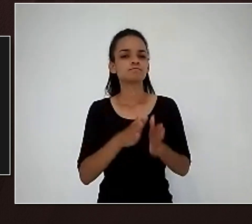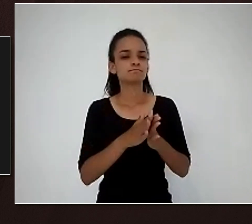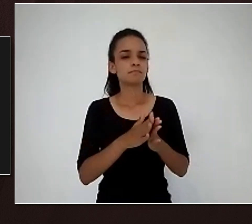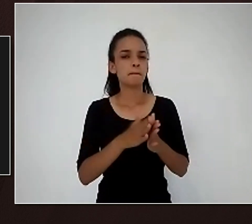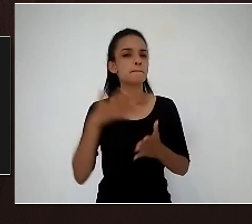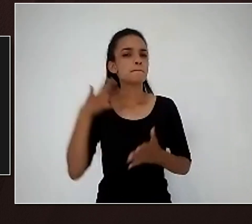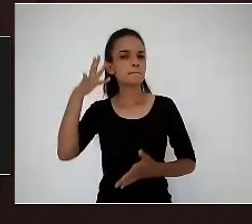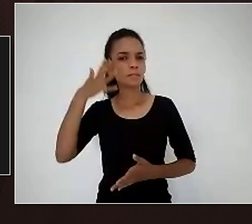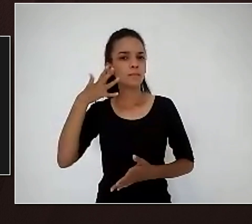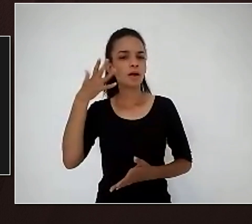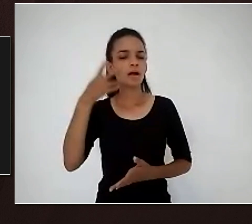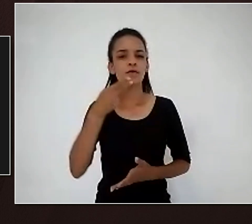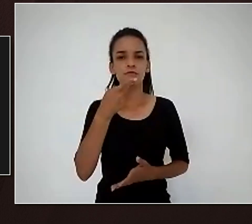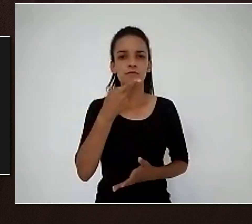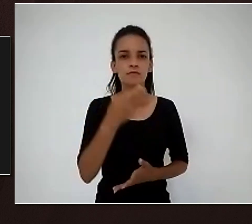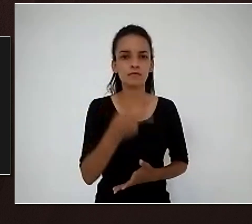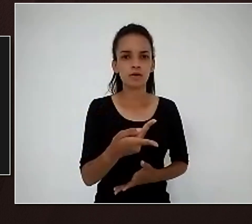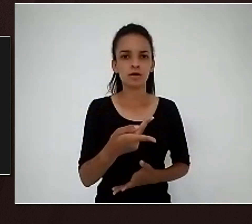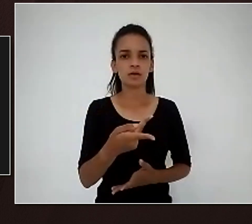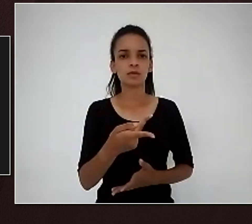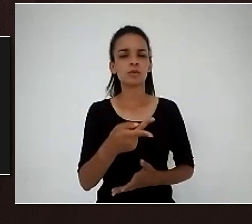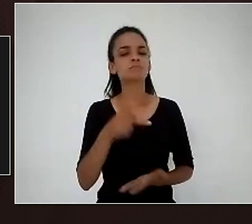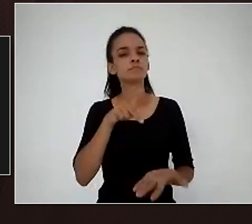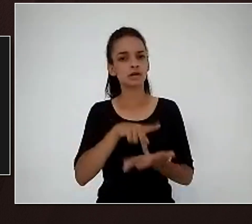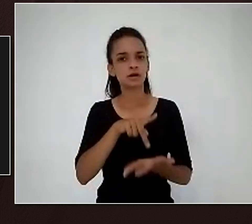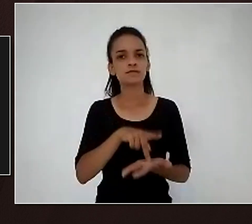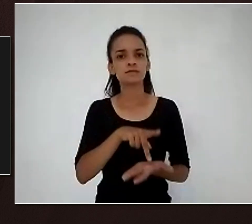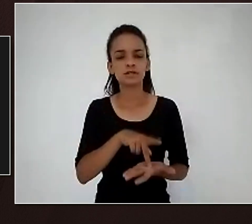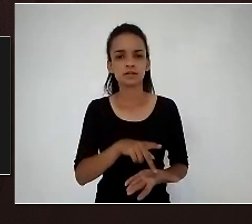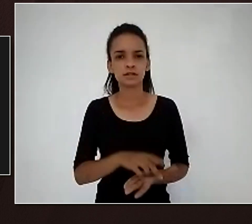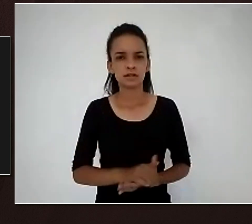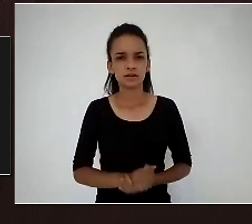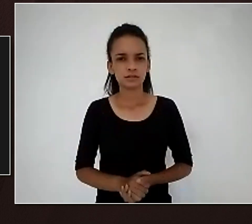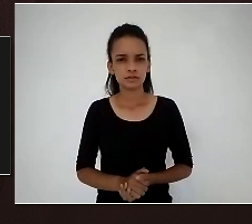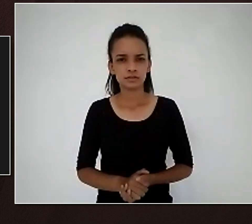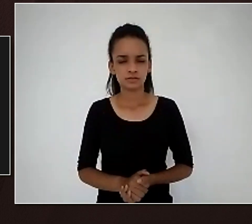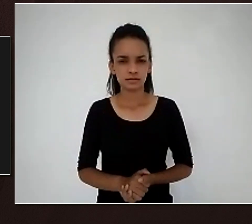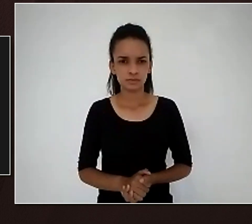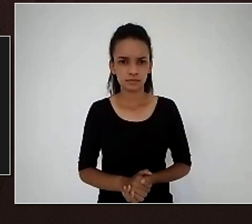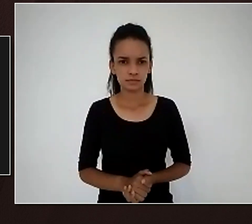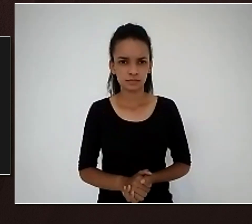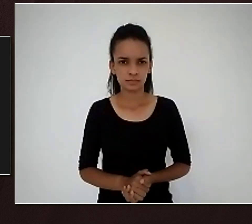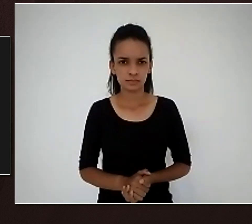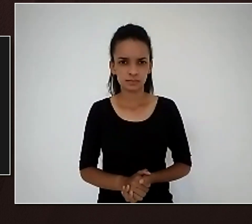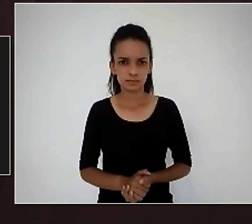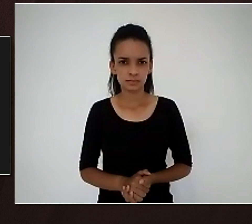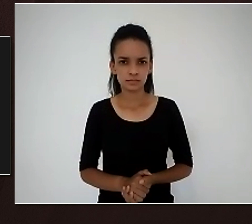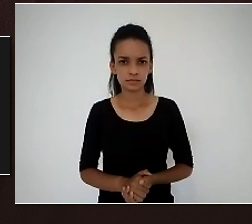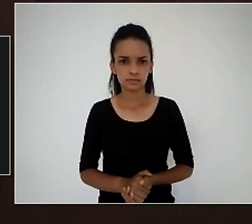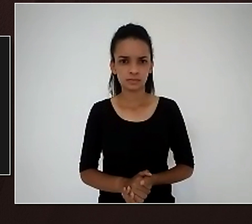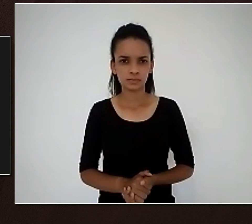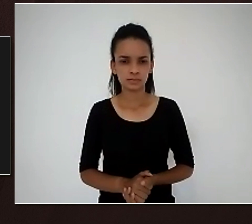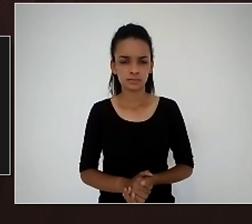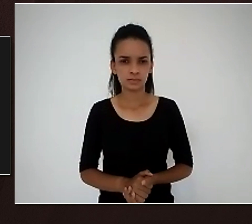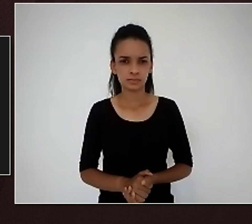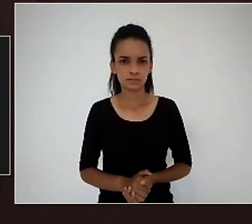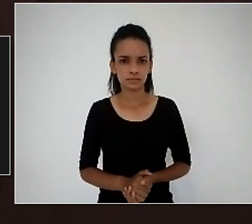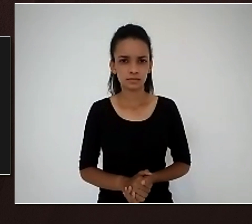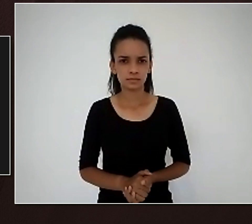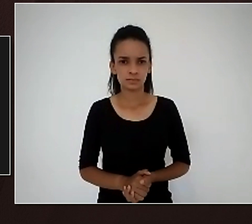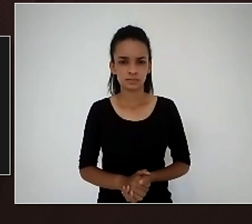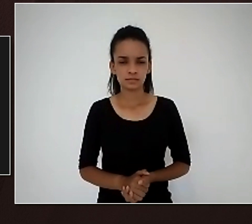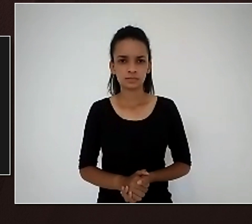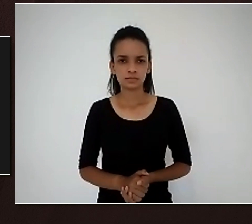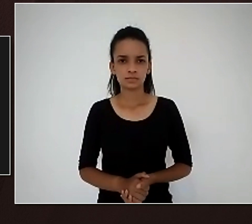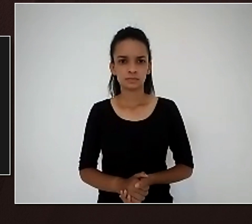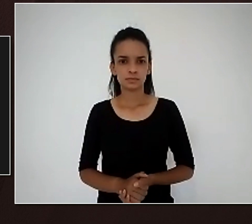hablando son todas verdades, ¿no? Muchas veces nosotros pensamos que decimos, sí creo, pero por ahí no